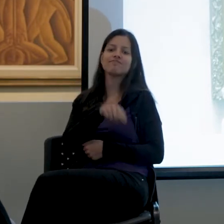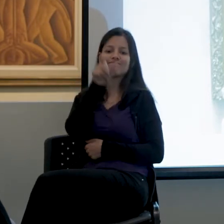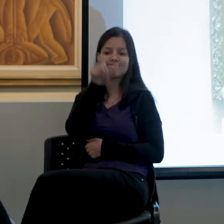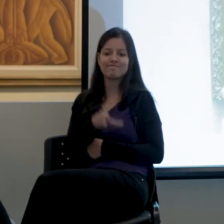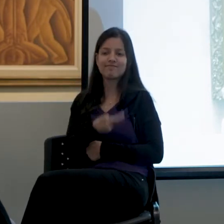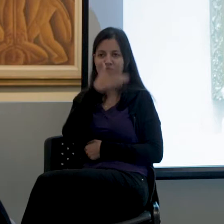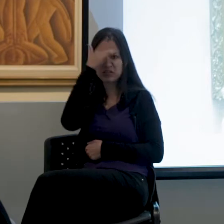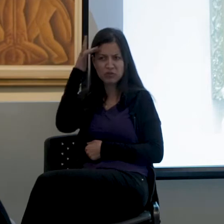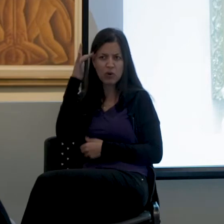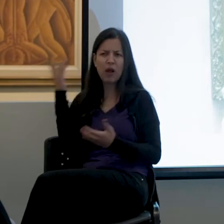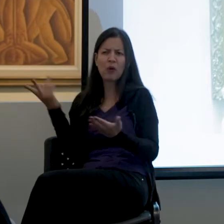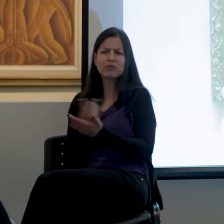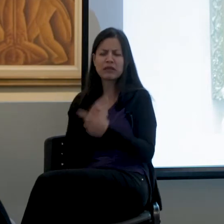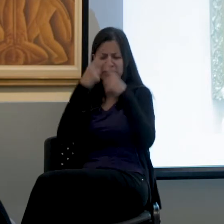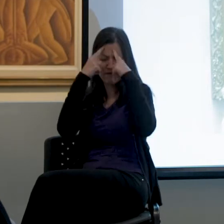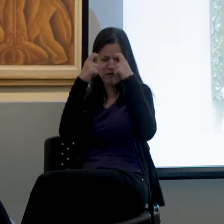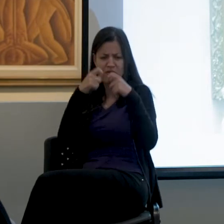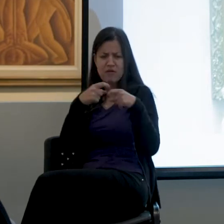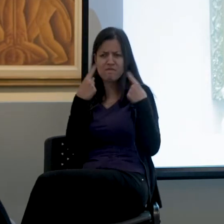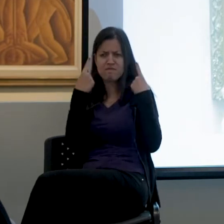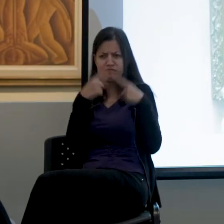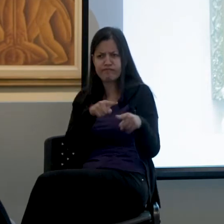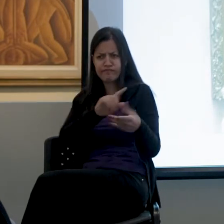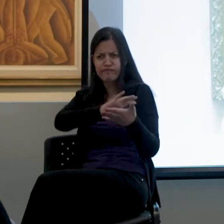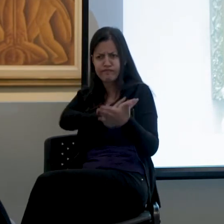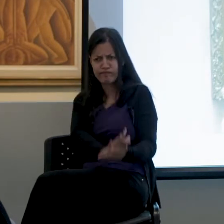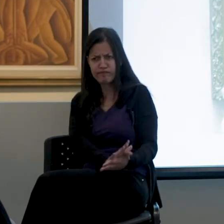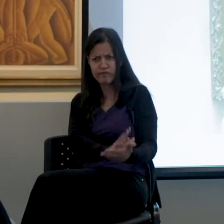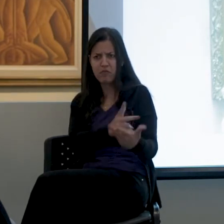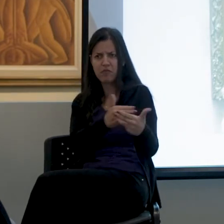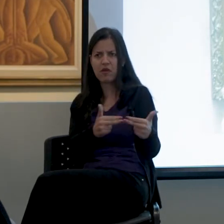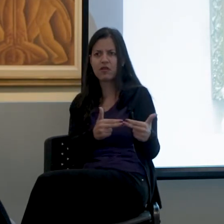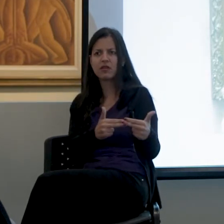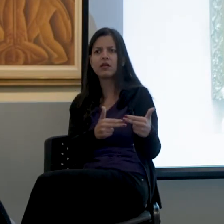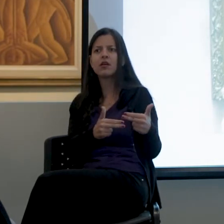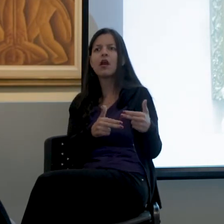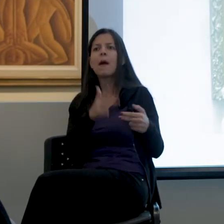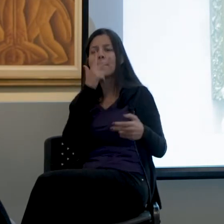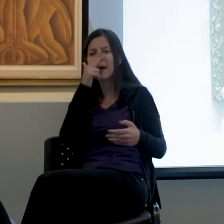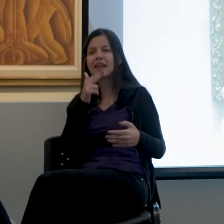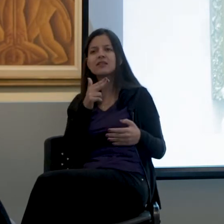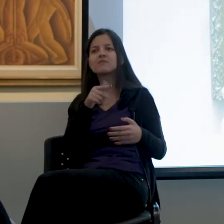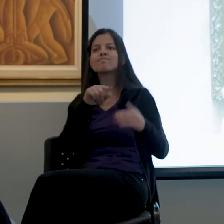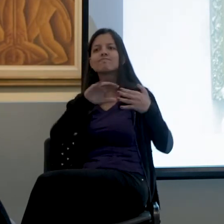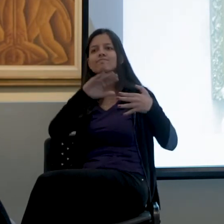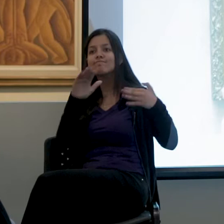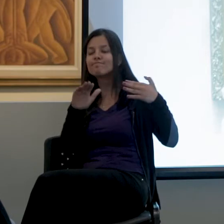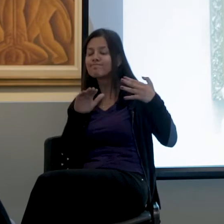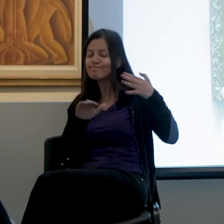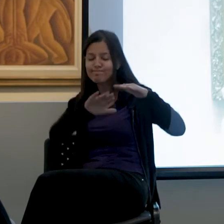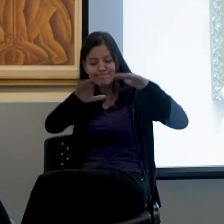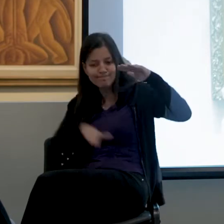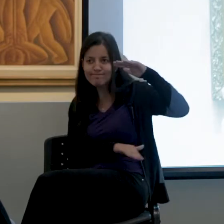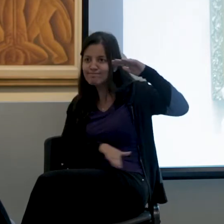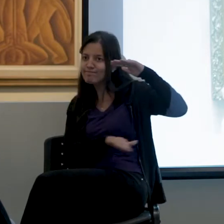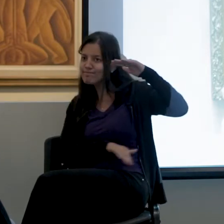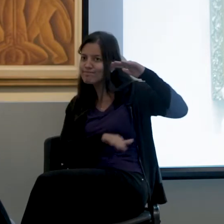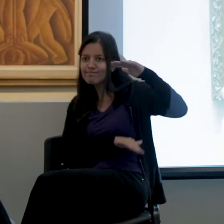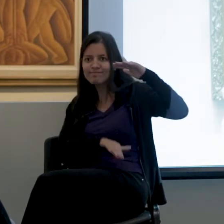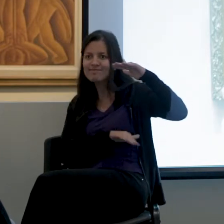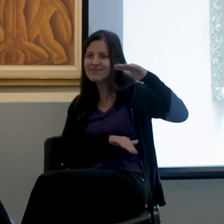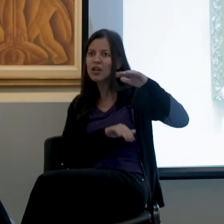violentado, né? Mas aquilo que é visto aquilo que é colocado no nível tão baixo na sociedade escravista, né? O